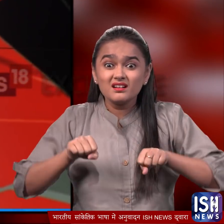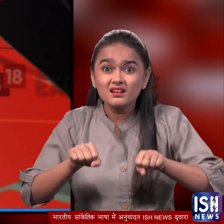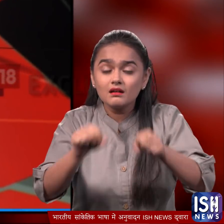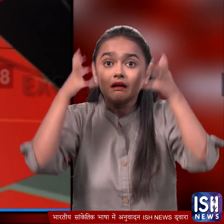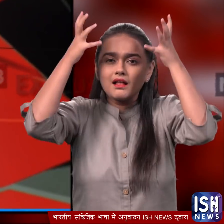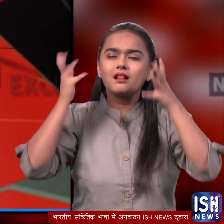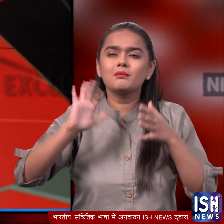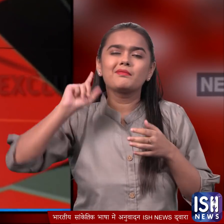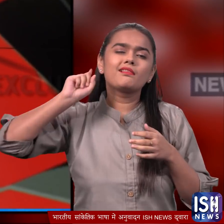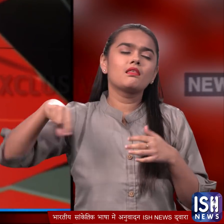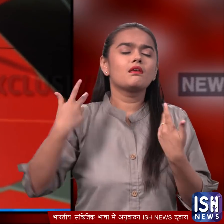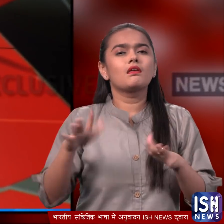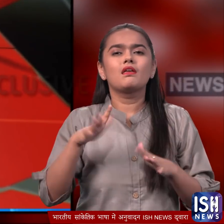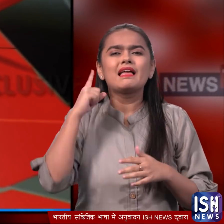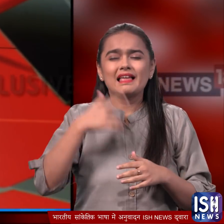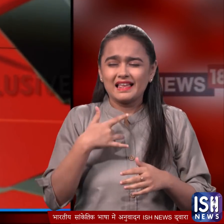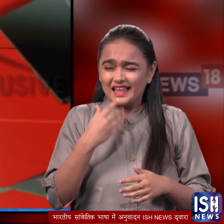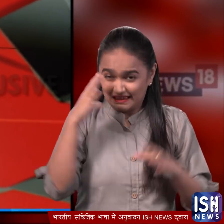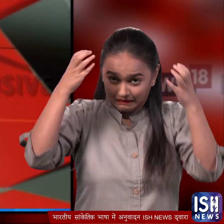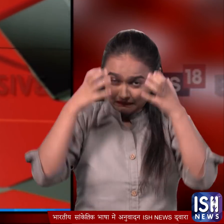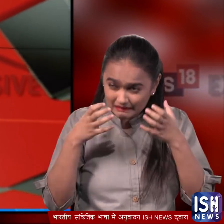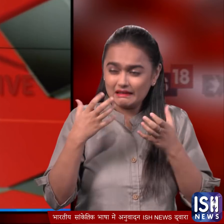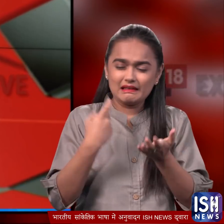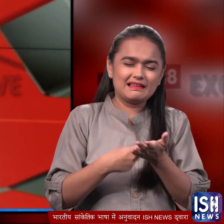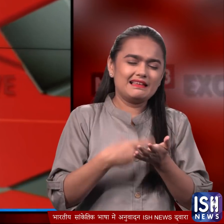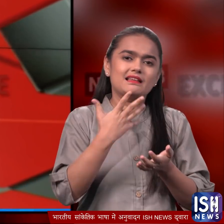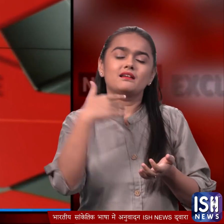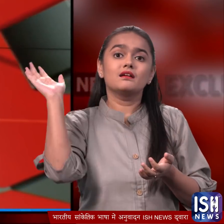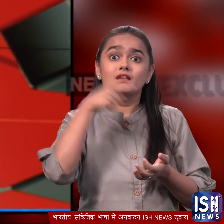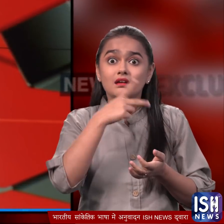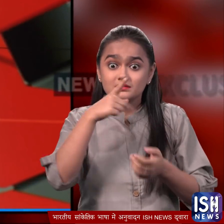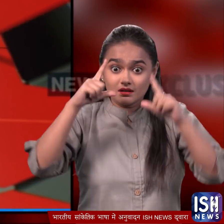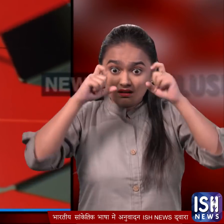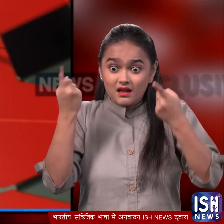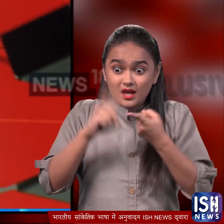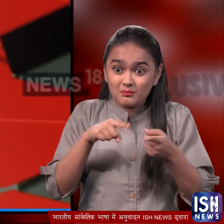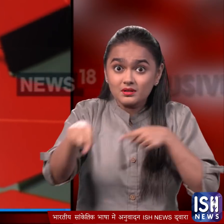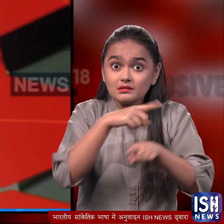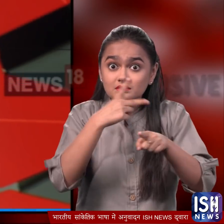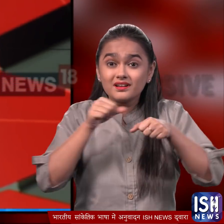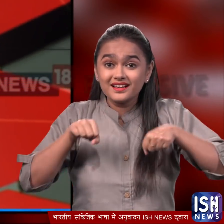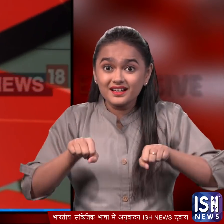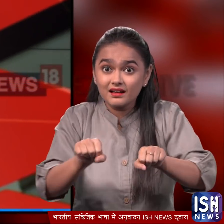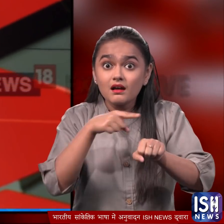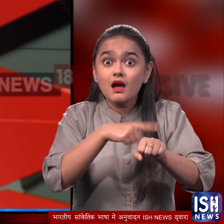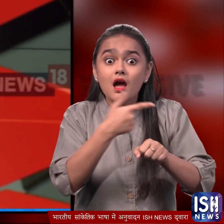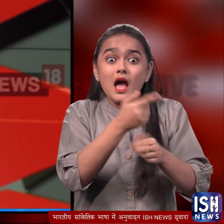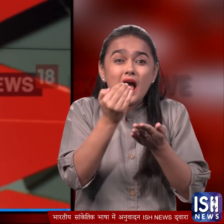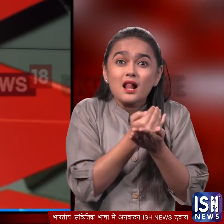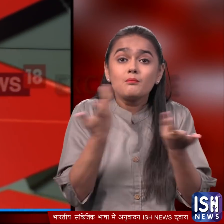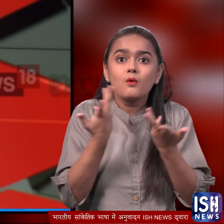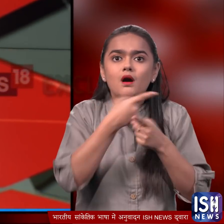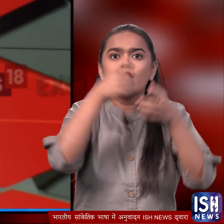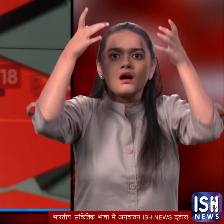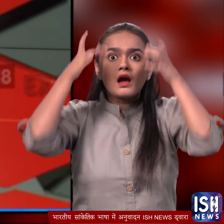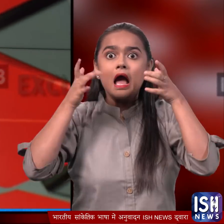समय हेलमेट पहनने को बोझ समझते हैं, क्योंकि दामोह से ये हादसे की जो तस्वीर सामने आई उसमें मोटरसाइकिल सवार की जान सिर्फ इसलिए बच गई क्योंकि